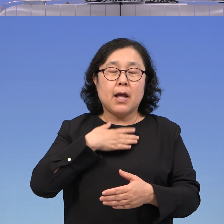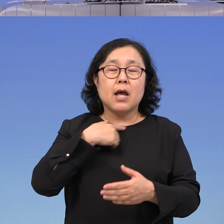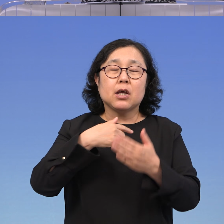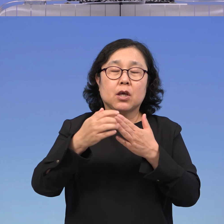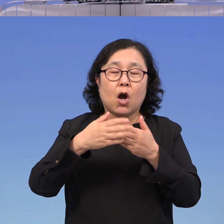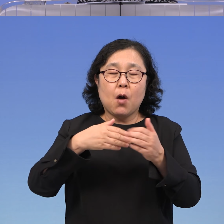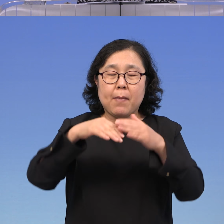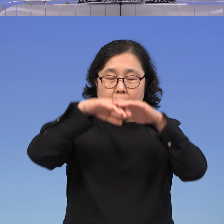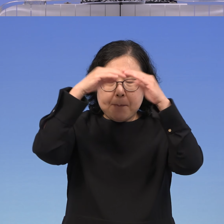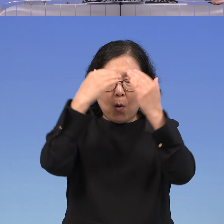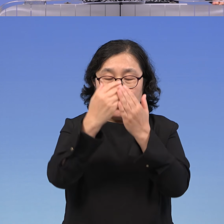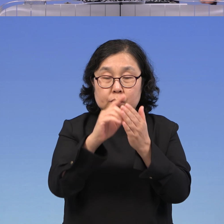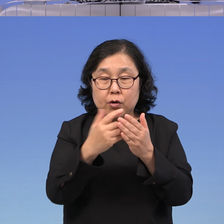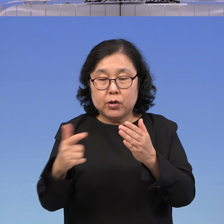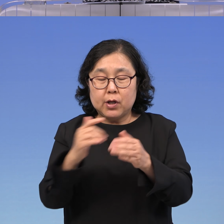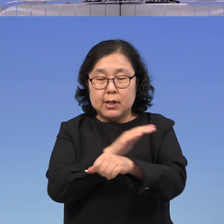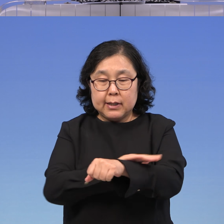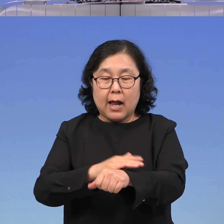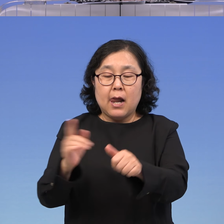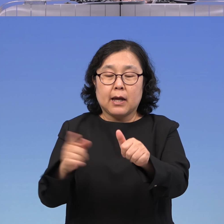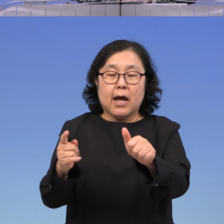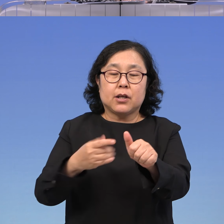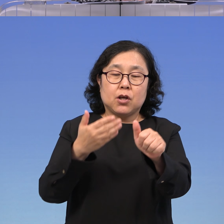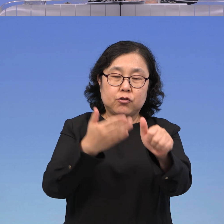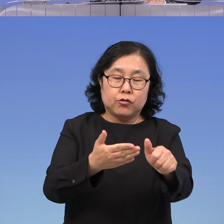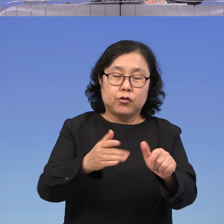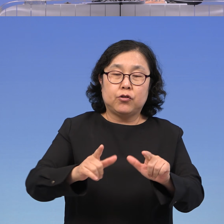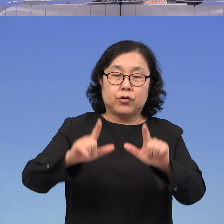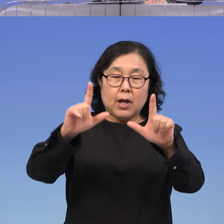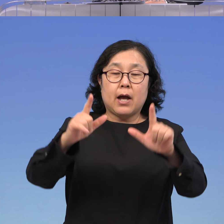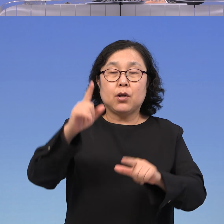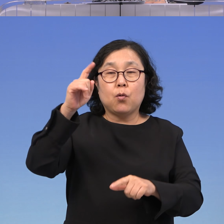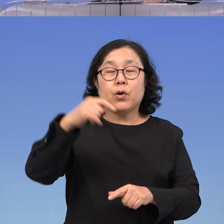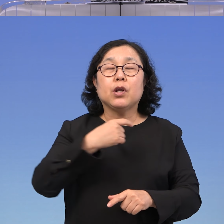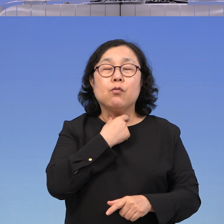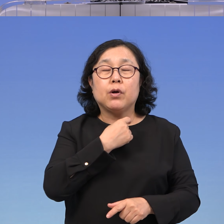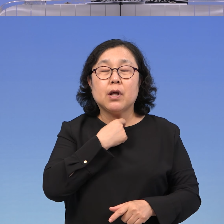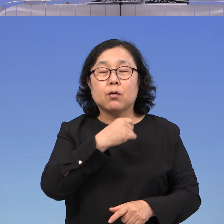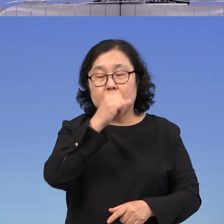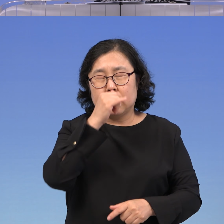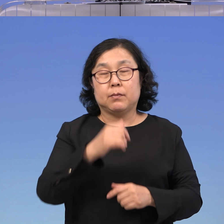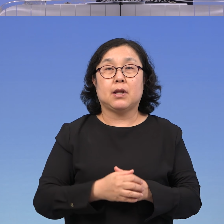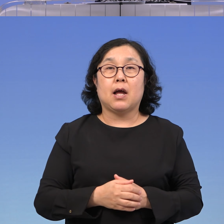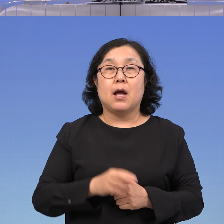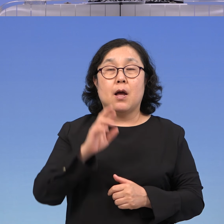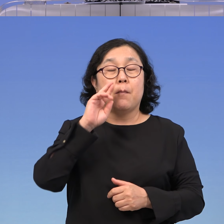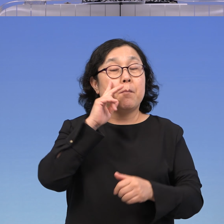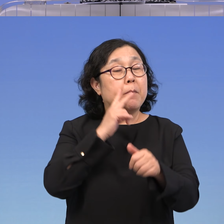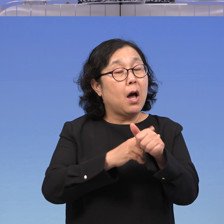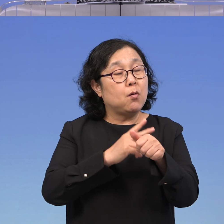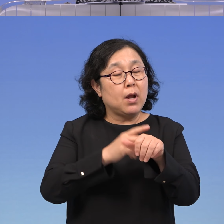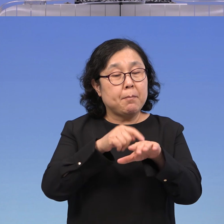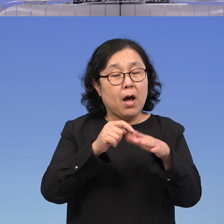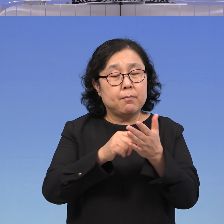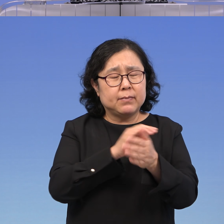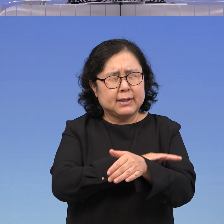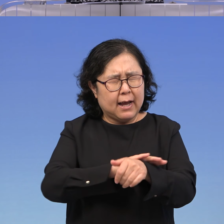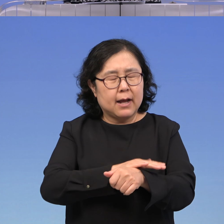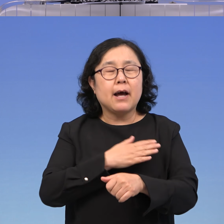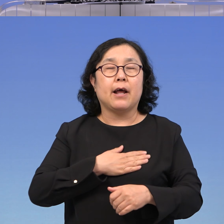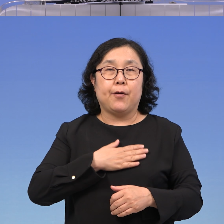경험한 그 모든 것들을 잘 전수해 주는 날이 오기를 저는 꿈꾸고 기도하고 있습니다 사도 바울이 심정은 너무 잘